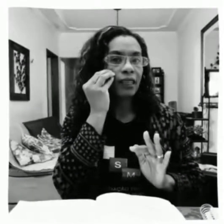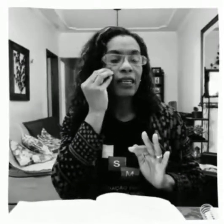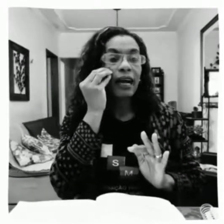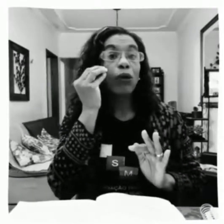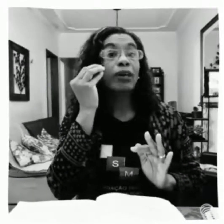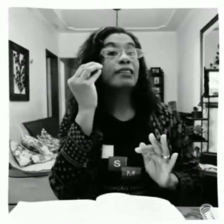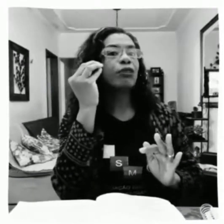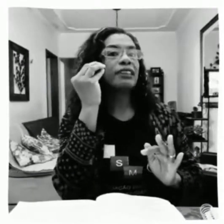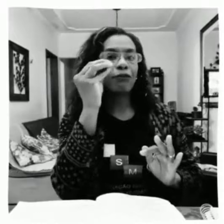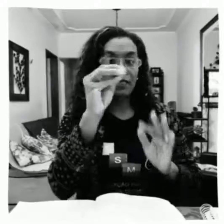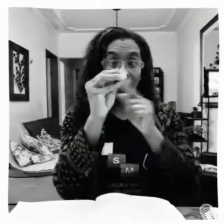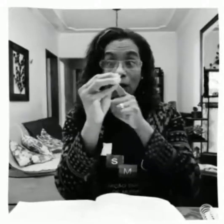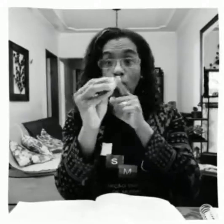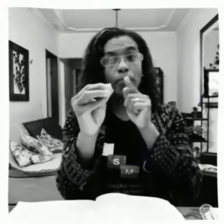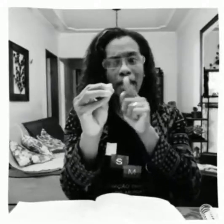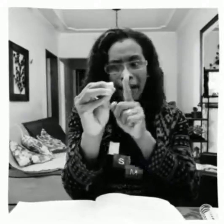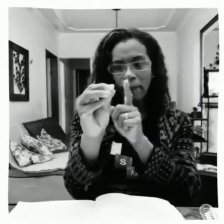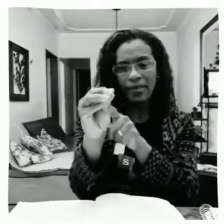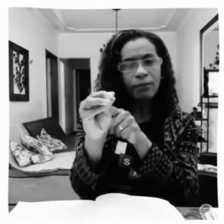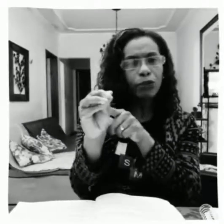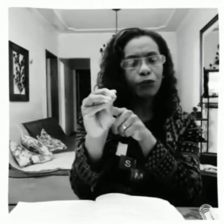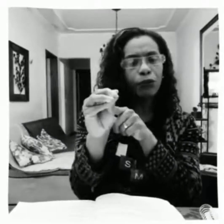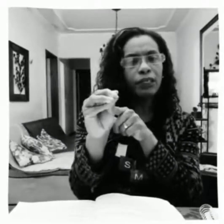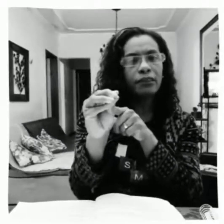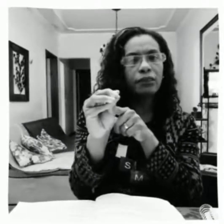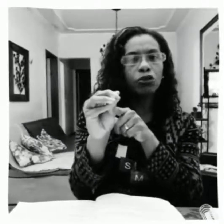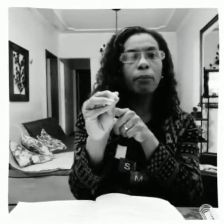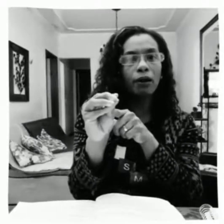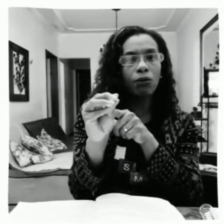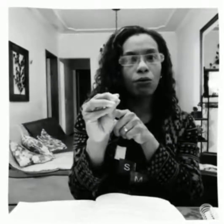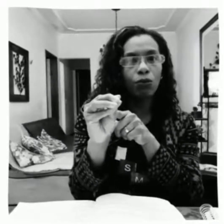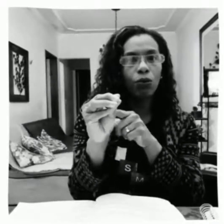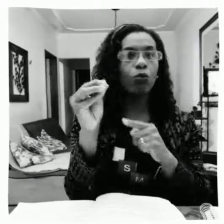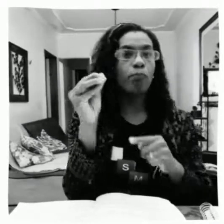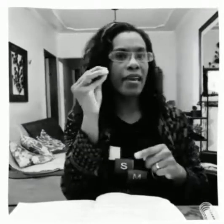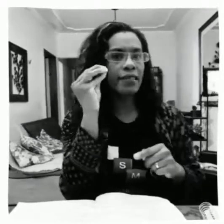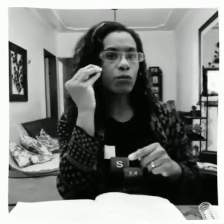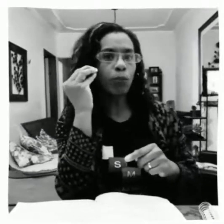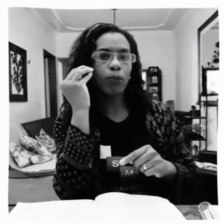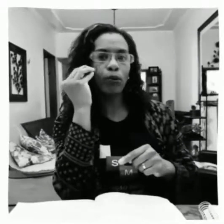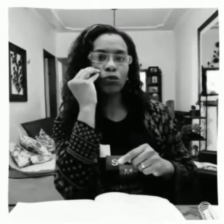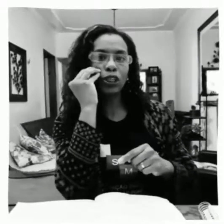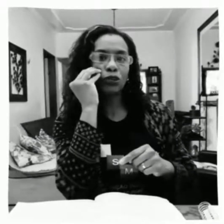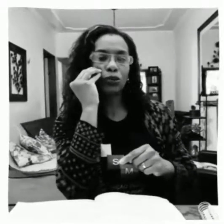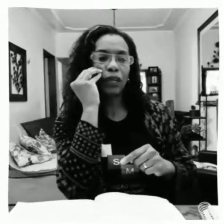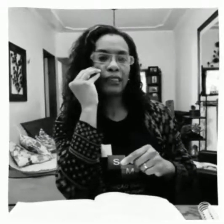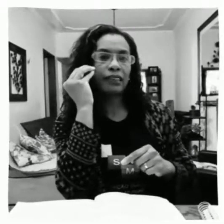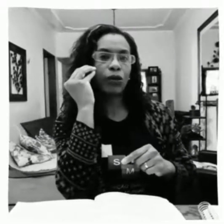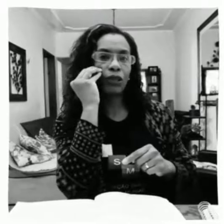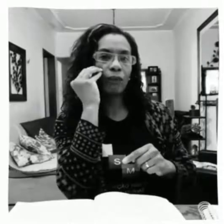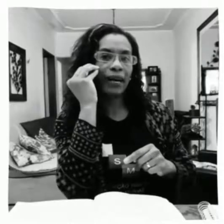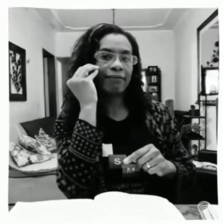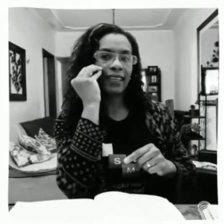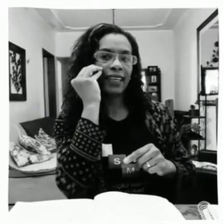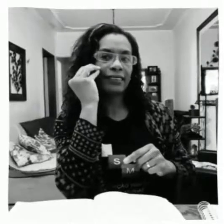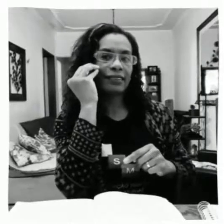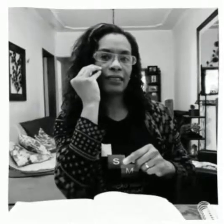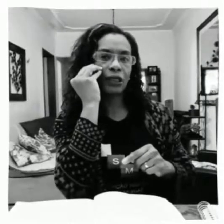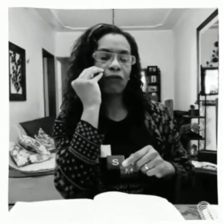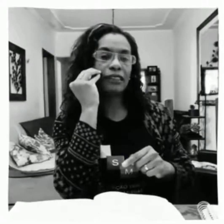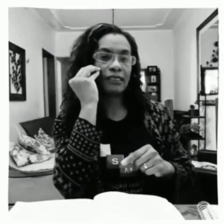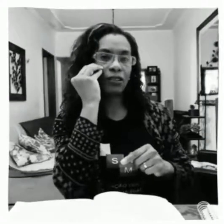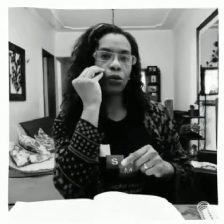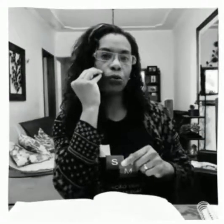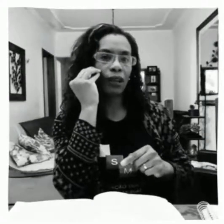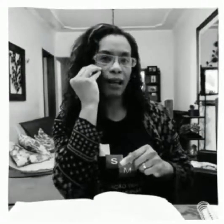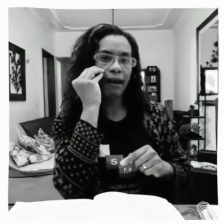assim. Agora, se você fizer a mesma configuração de mão, o mesmo ponto de articulação e bater assim,